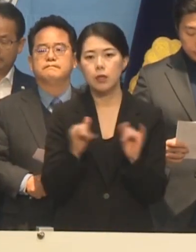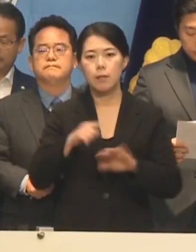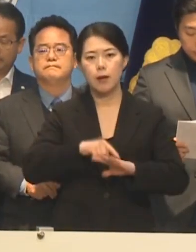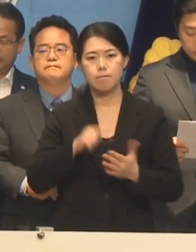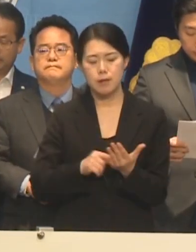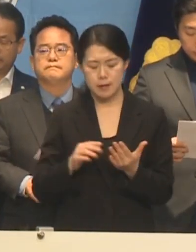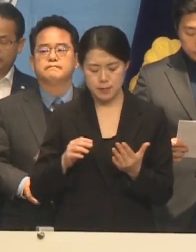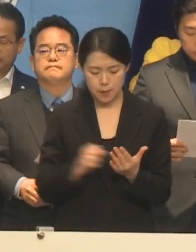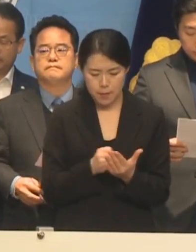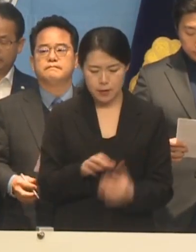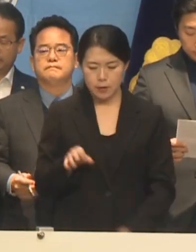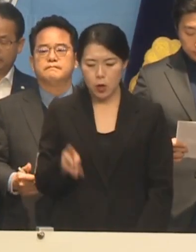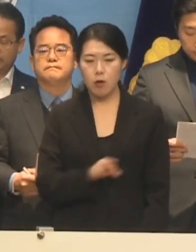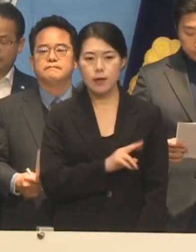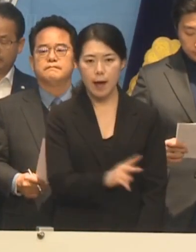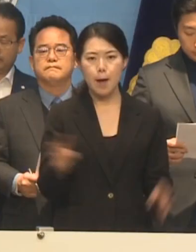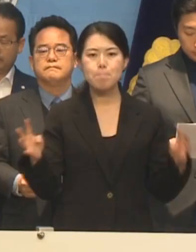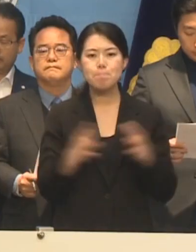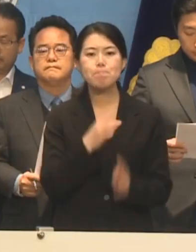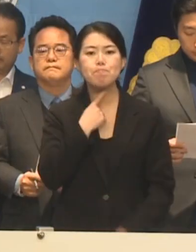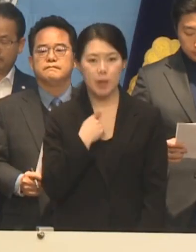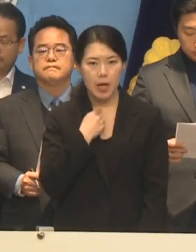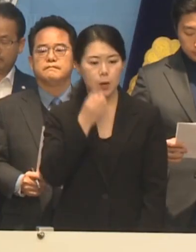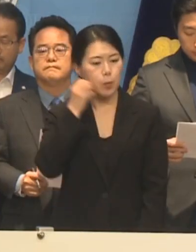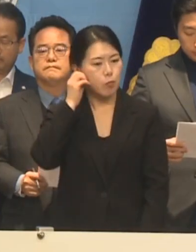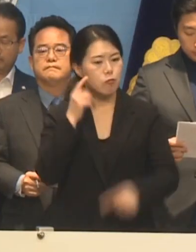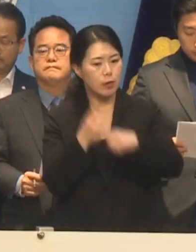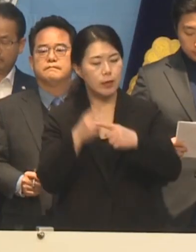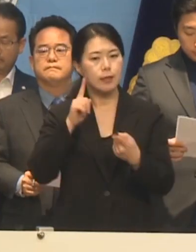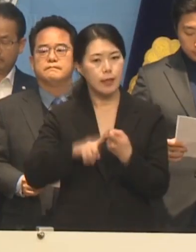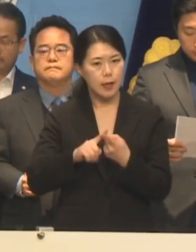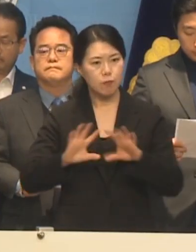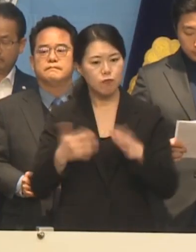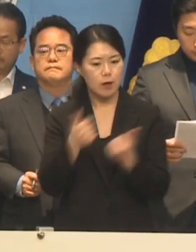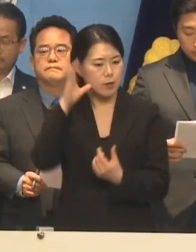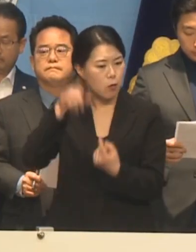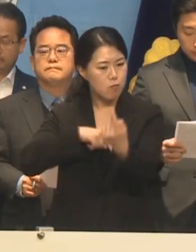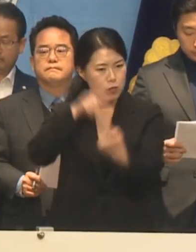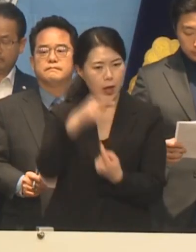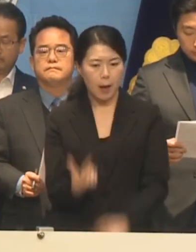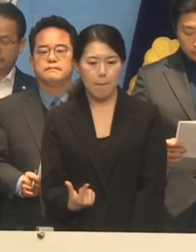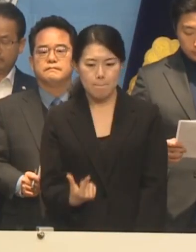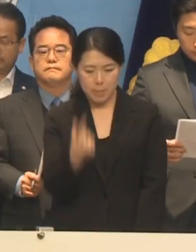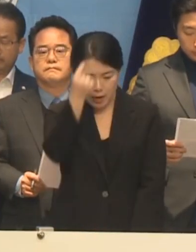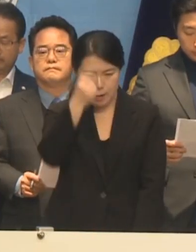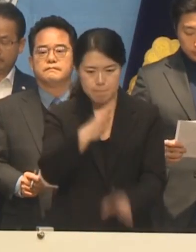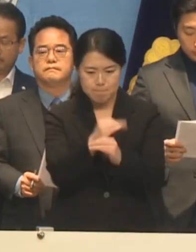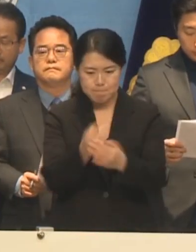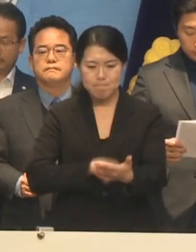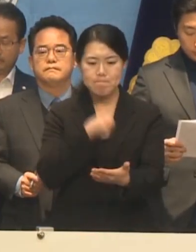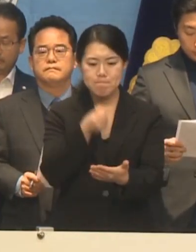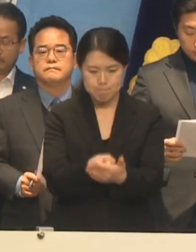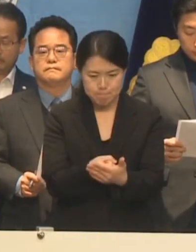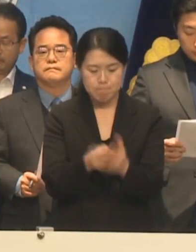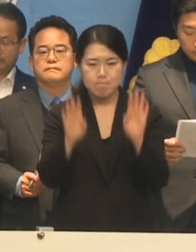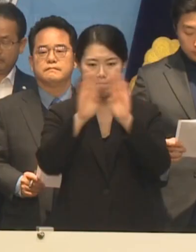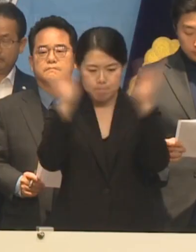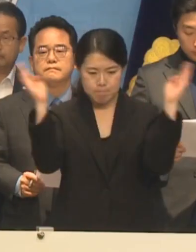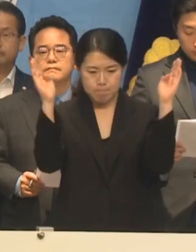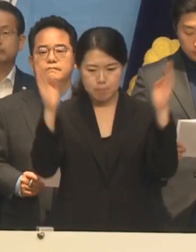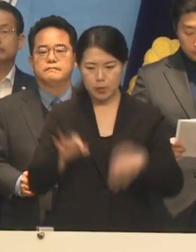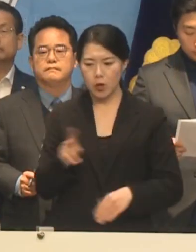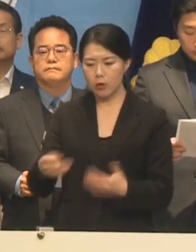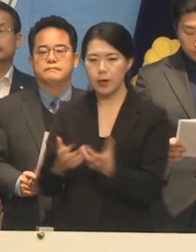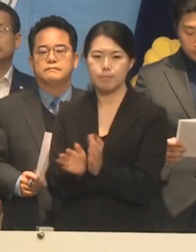담아 여야가 이미 합의한 홈플러스에 대한 국회 청문회를 조속한 시일 내에 개최해 줄 것을